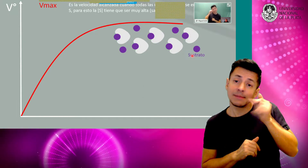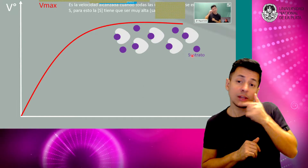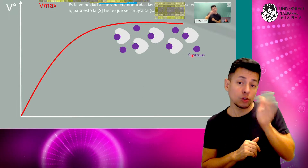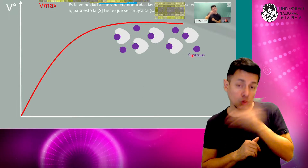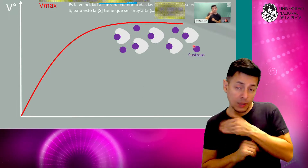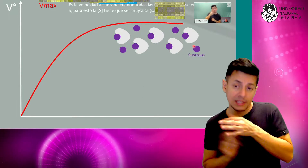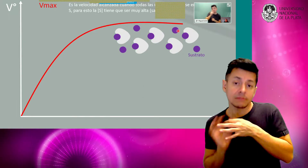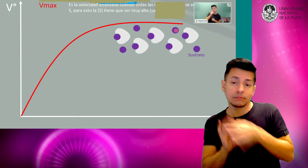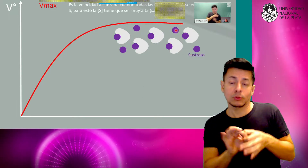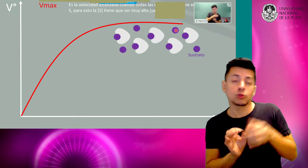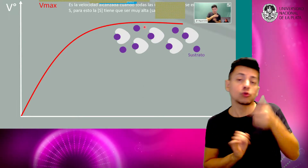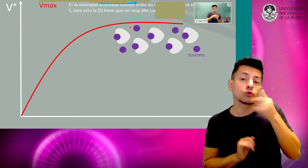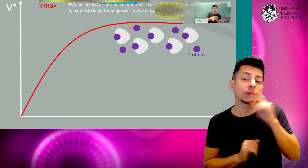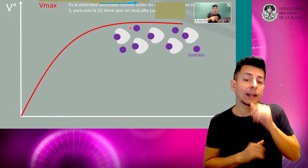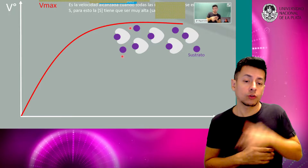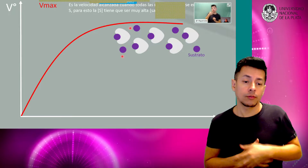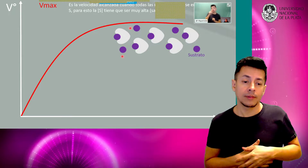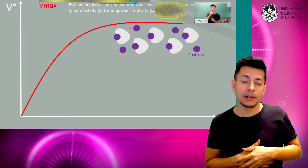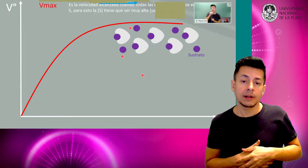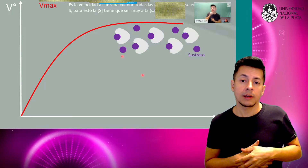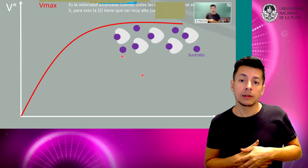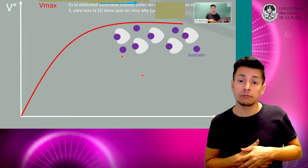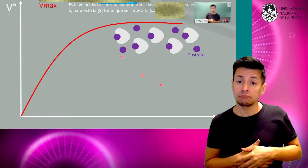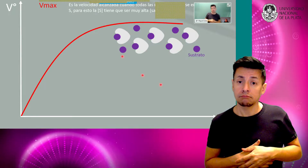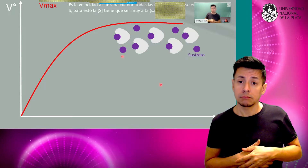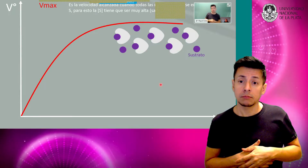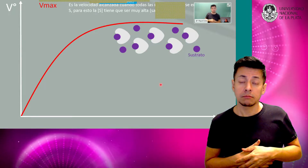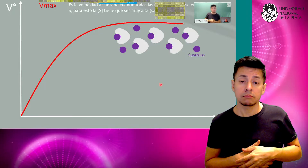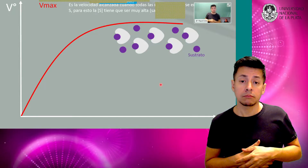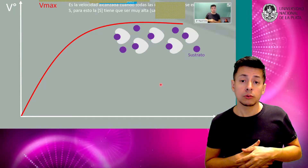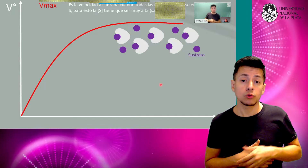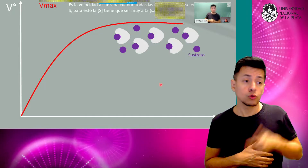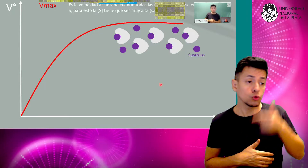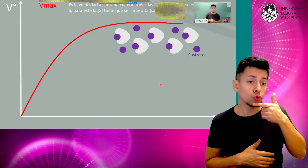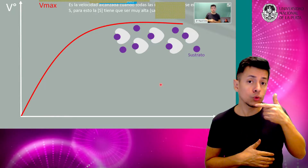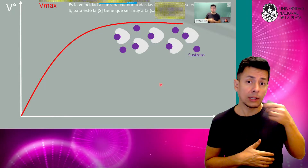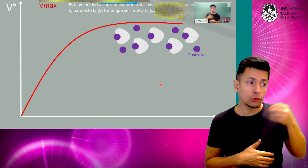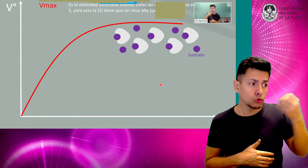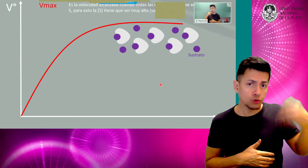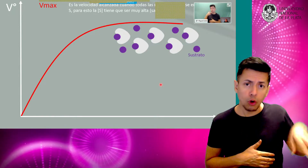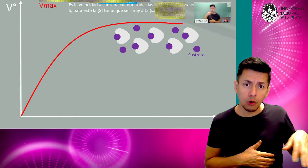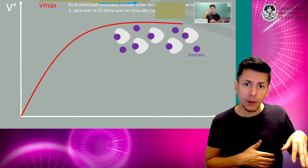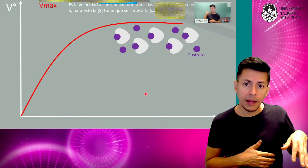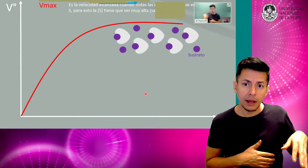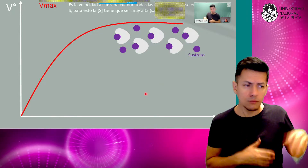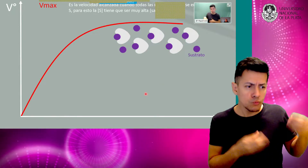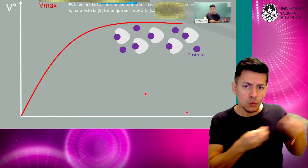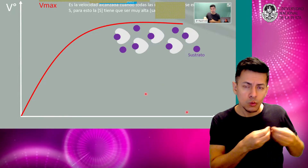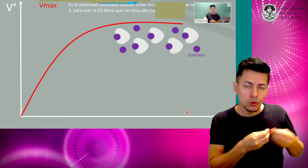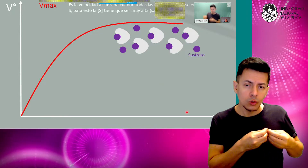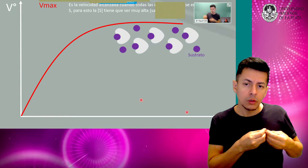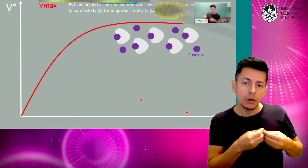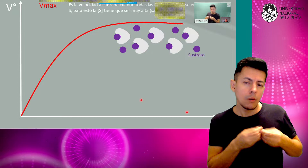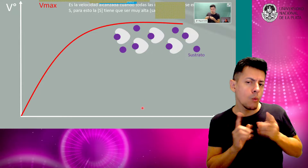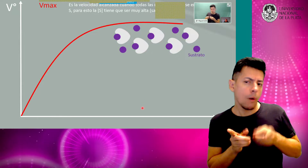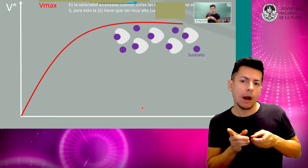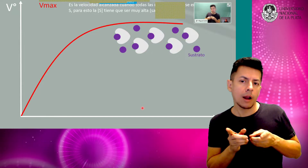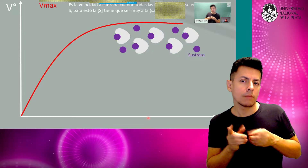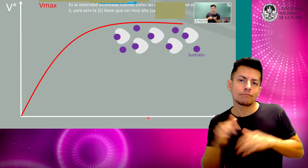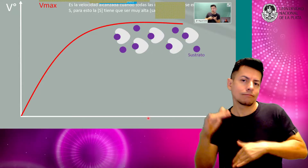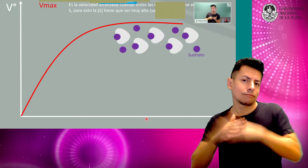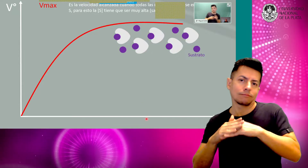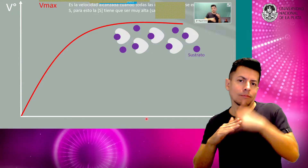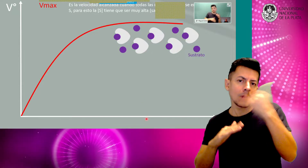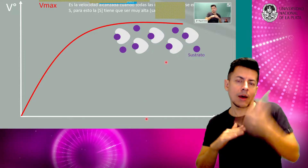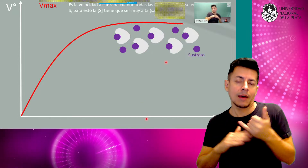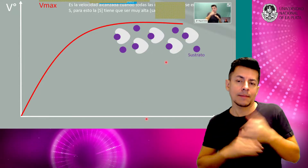sustrato. Y de hecho, fíjense que sigue sobrando moléculas de sustrato. ¿Sí? La concentración de sustrato, en este caso, tiene